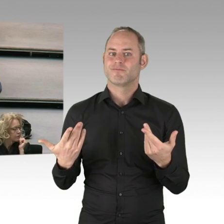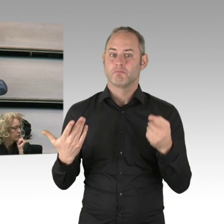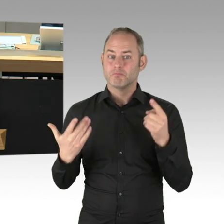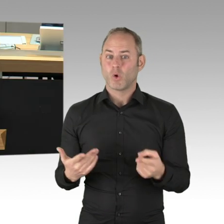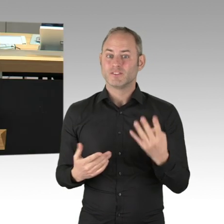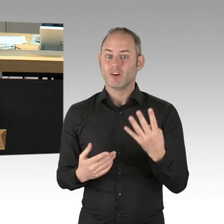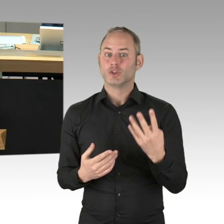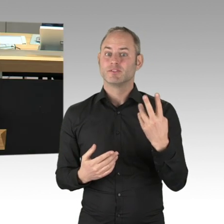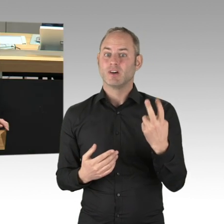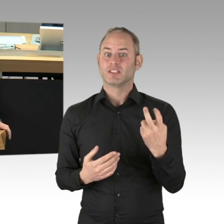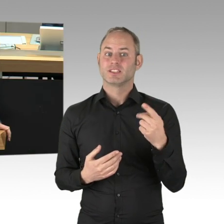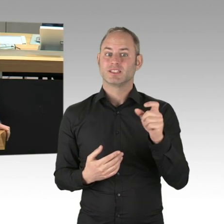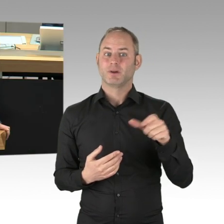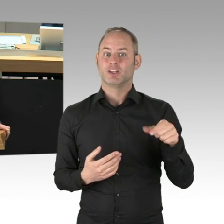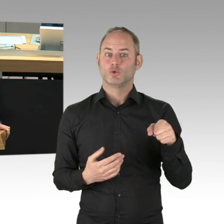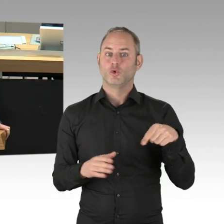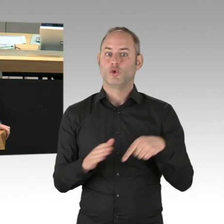Mehrheitsgesellschaft.